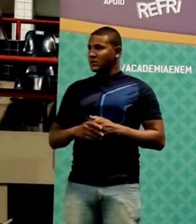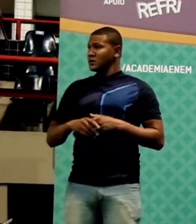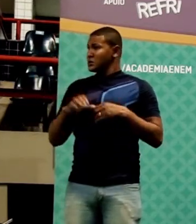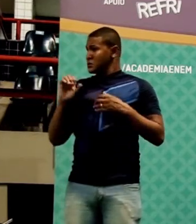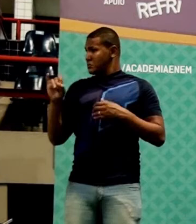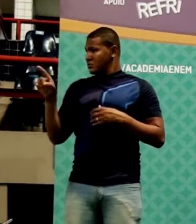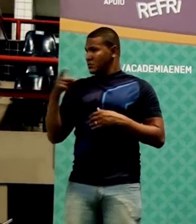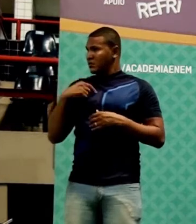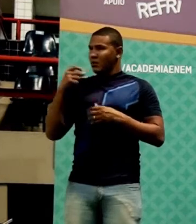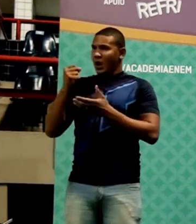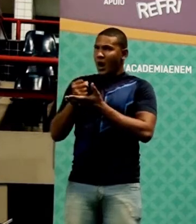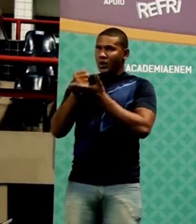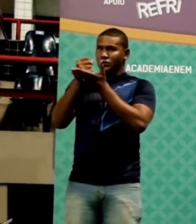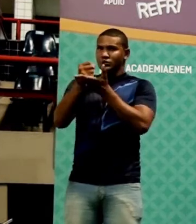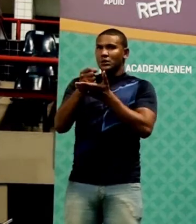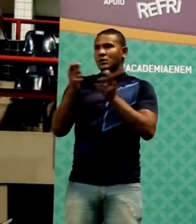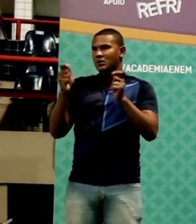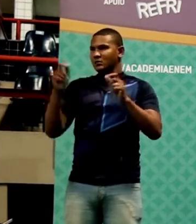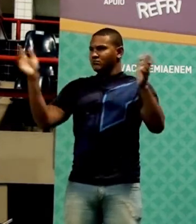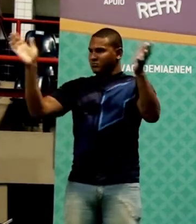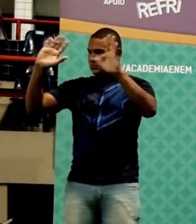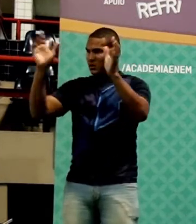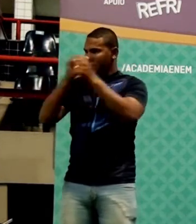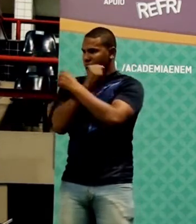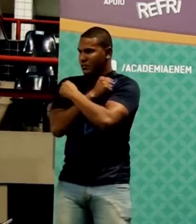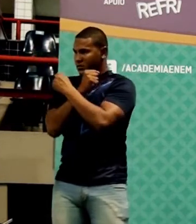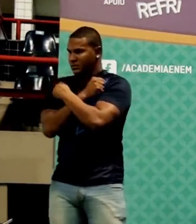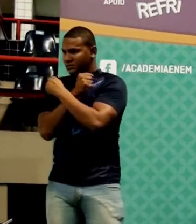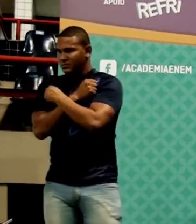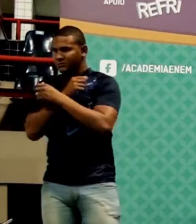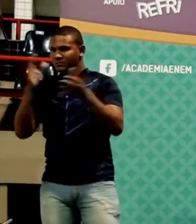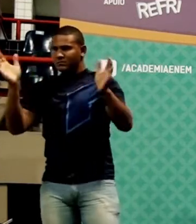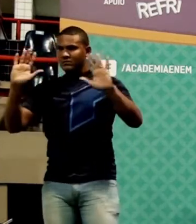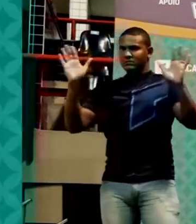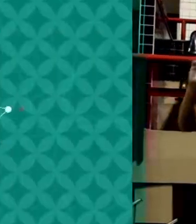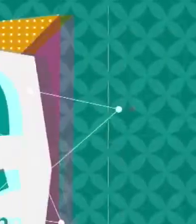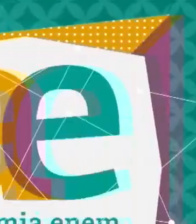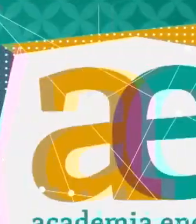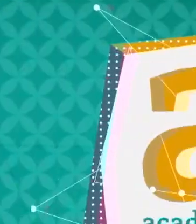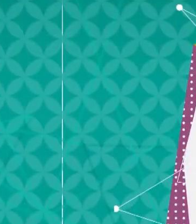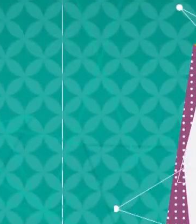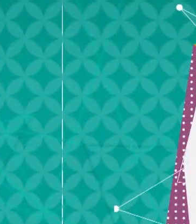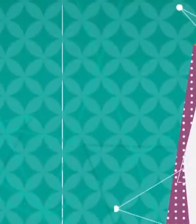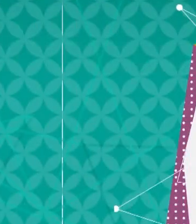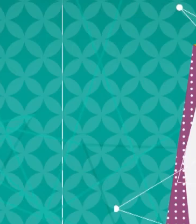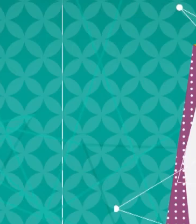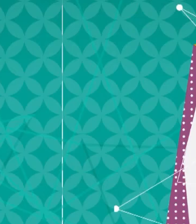para ajudar vocês, eu faço. Um abraço bem grande e até o próximo encontro.